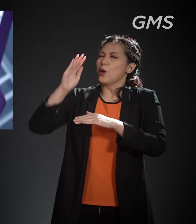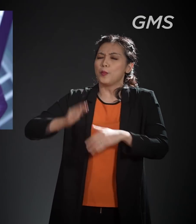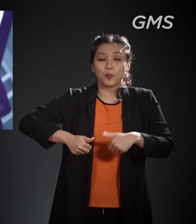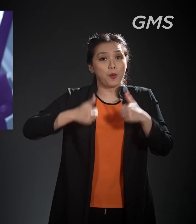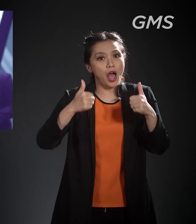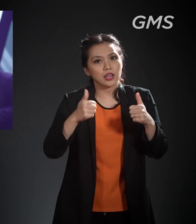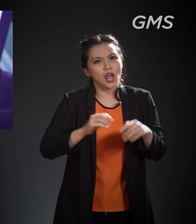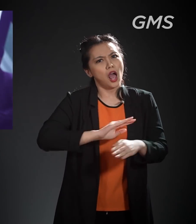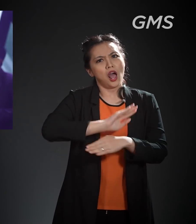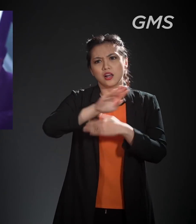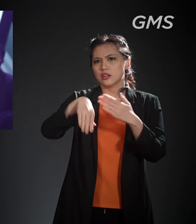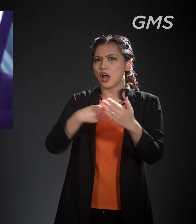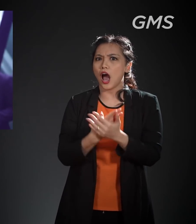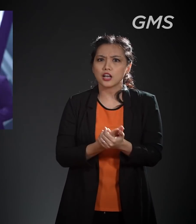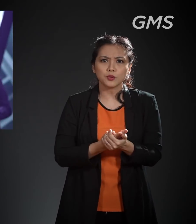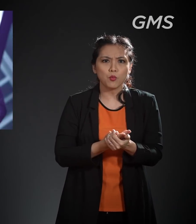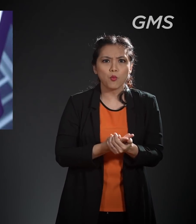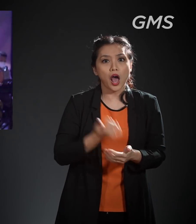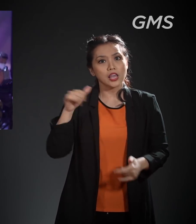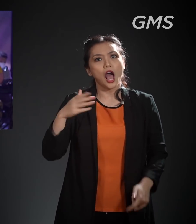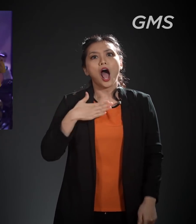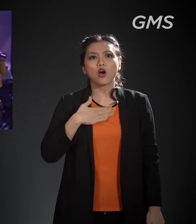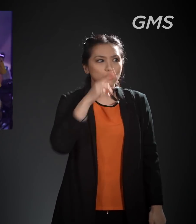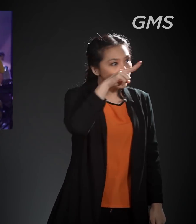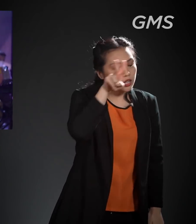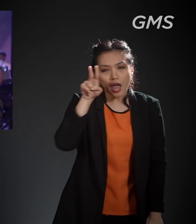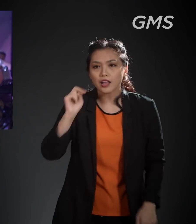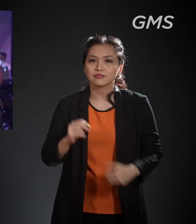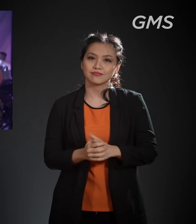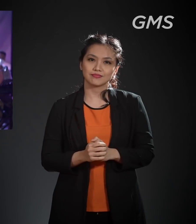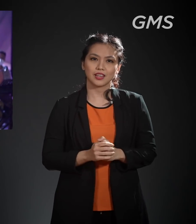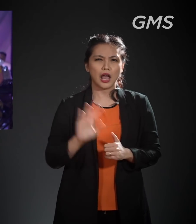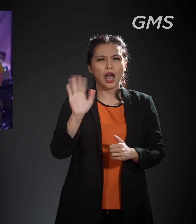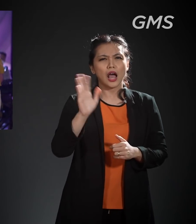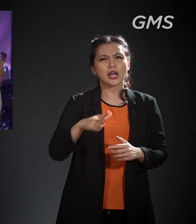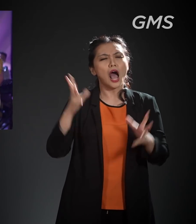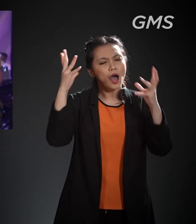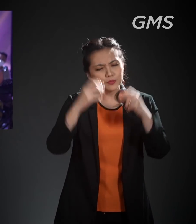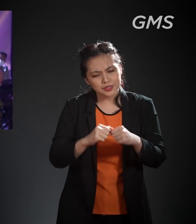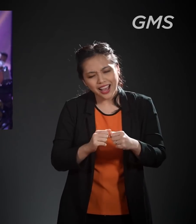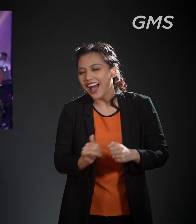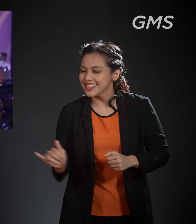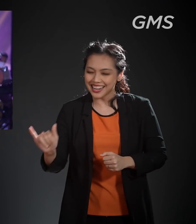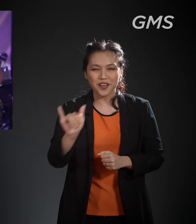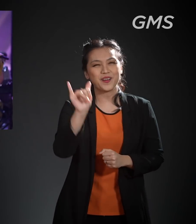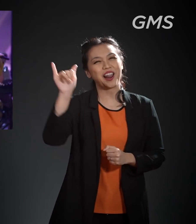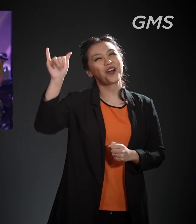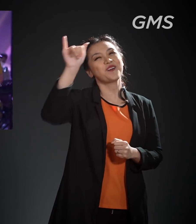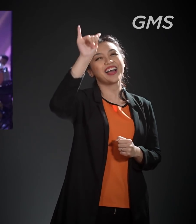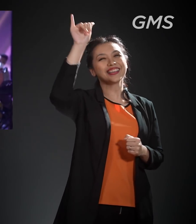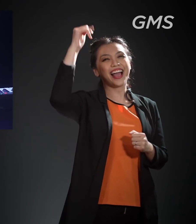jauh melebihi terbaik dalamku, tak berkesudahan, kekal